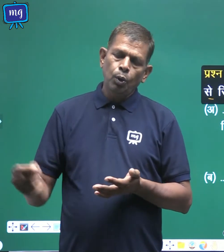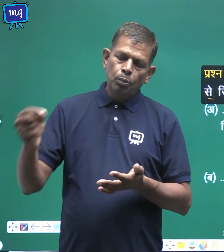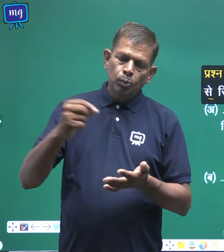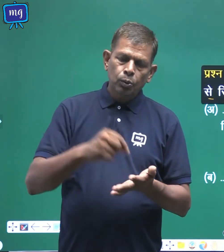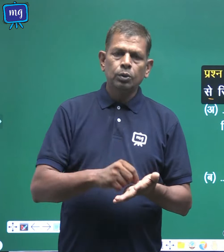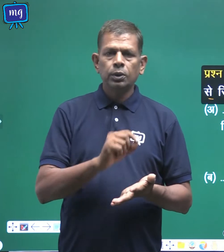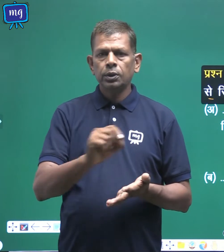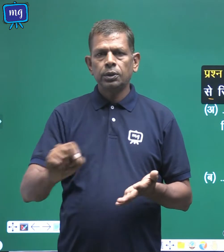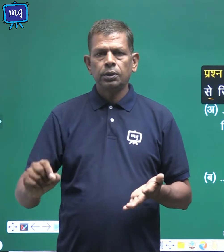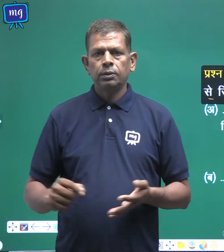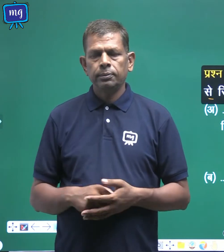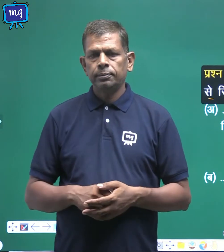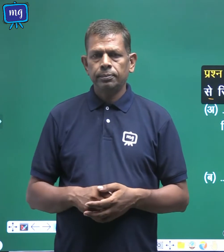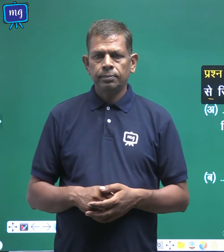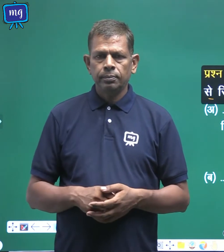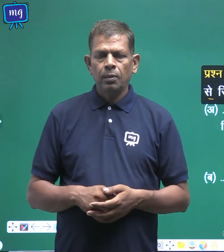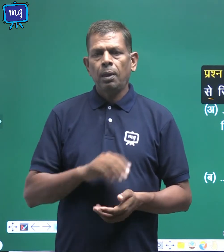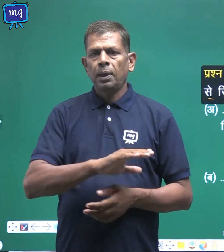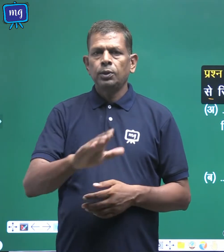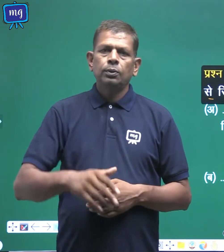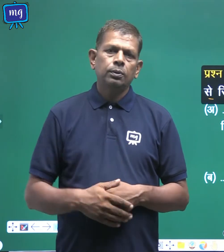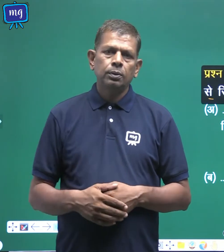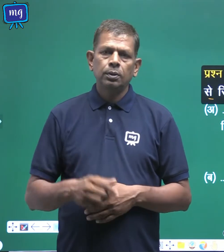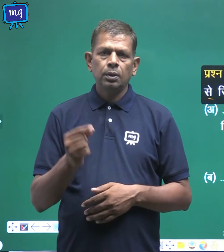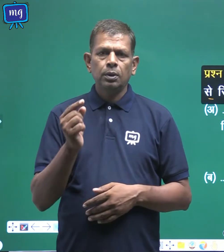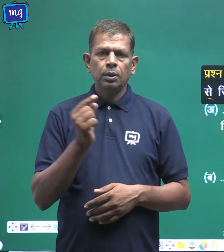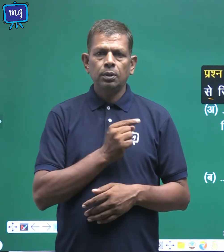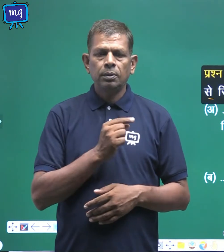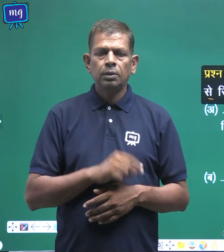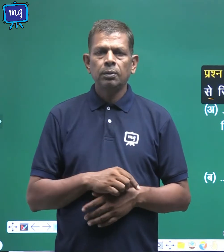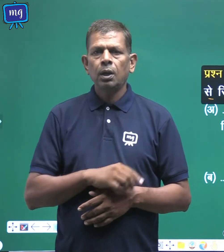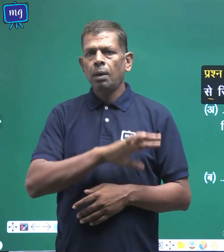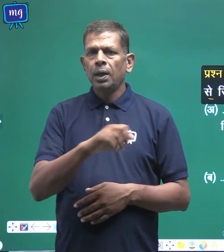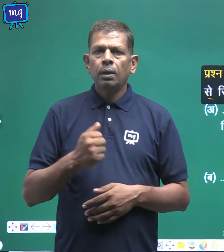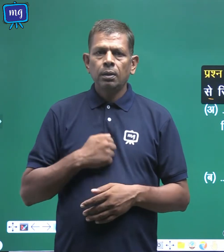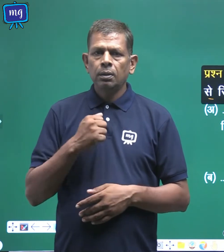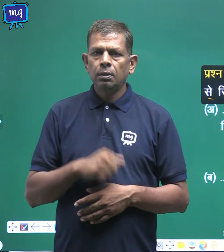पूर्ति कीजिए। बच्चों, इस प्रश्न में हमें